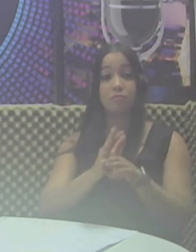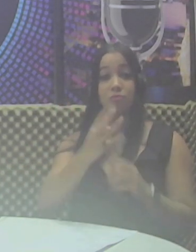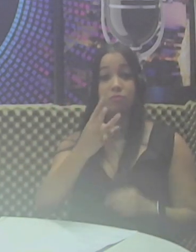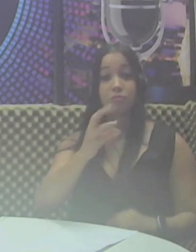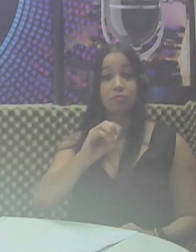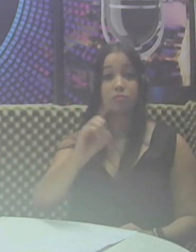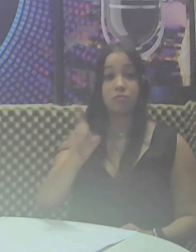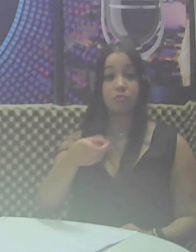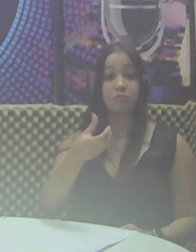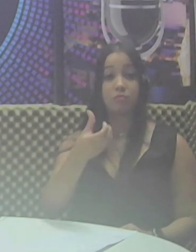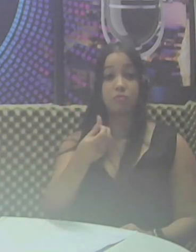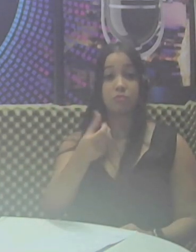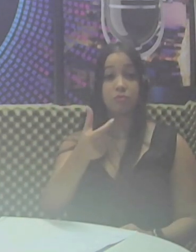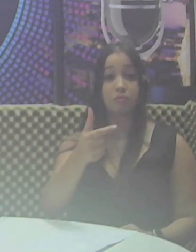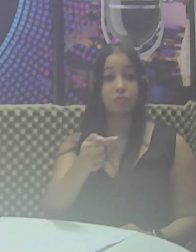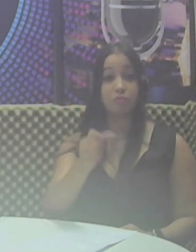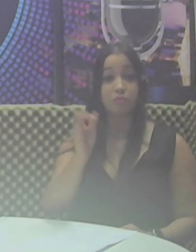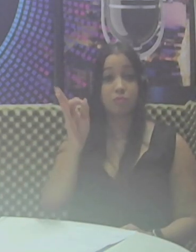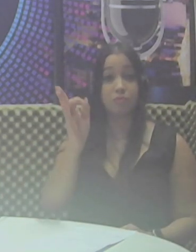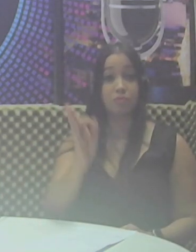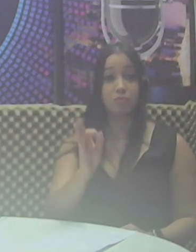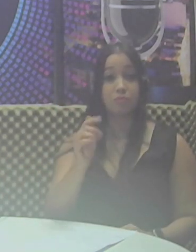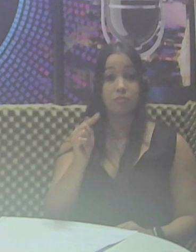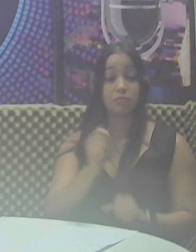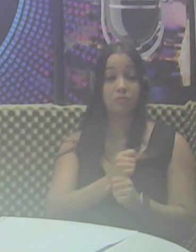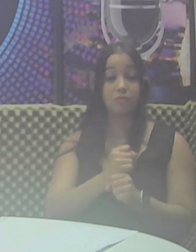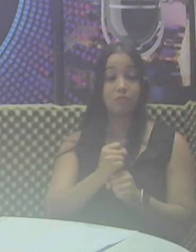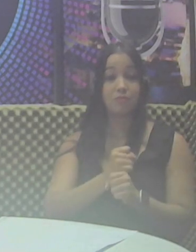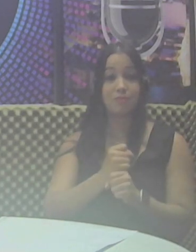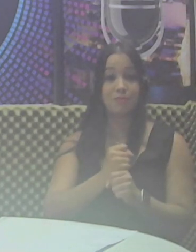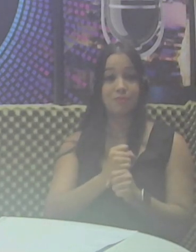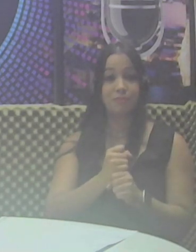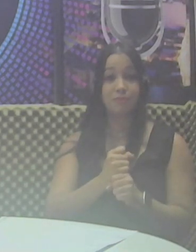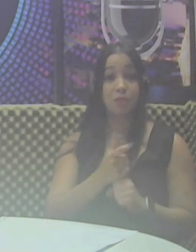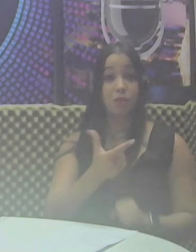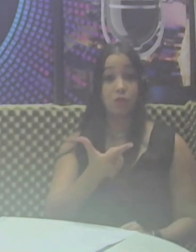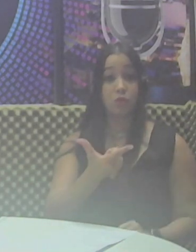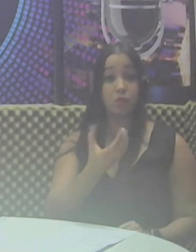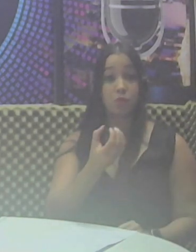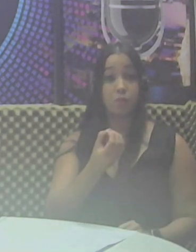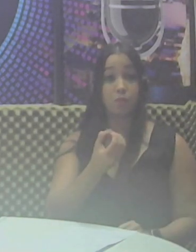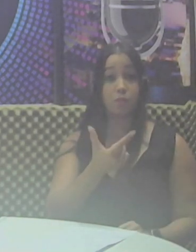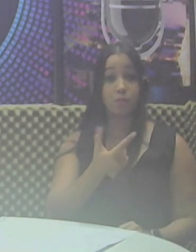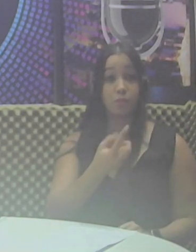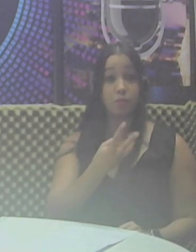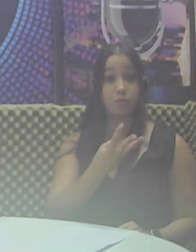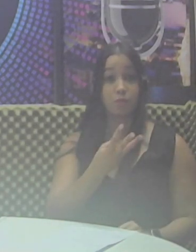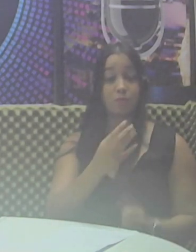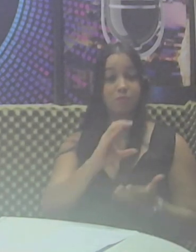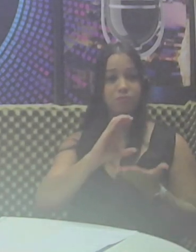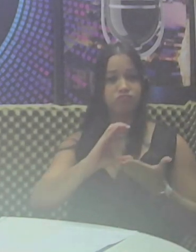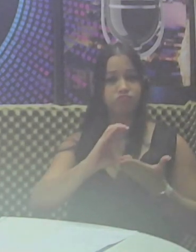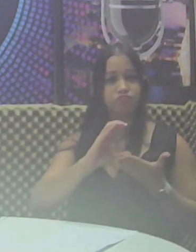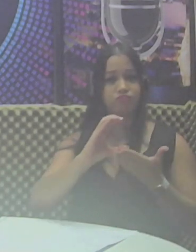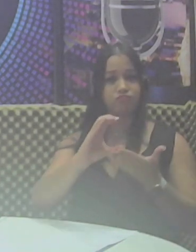30,67% há 7 anos. Em 2023, esses investimentos alcançaram os